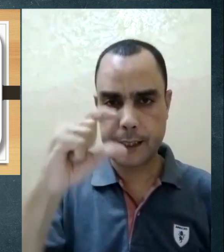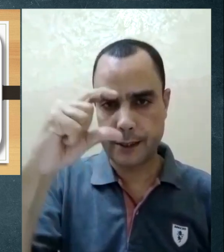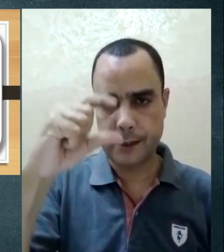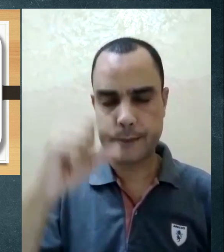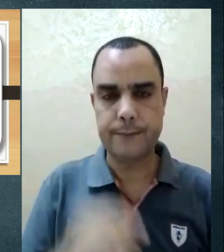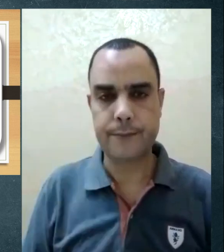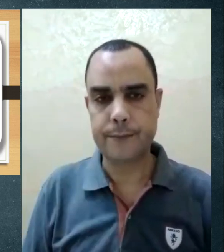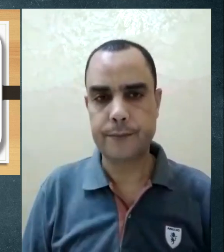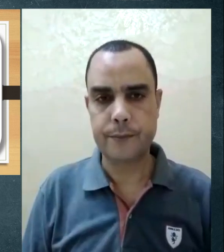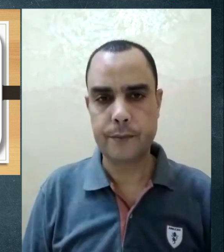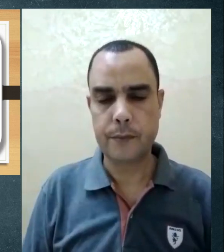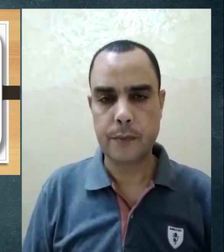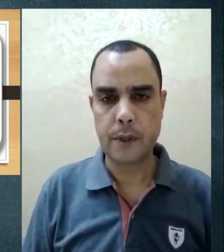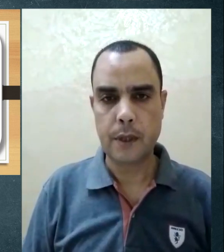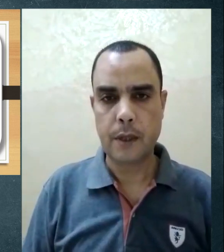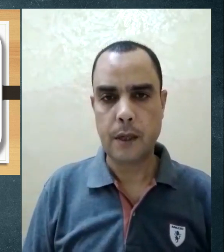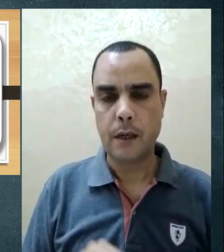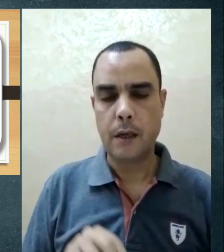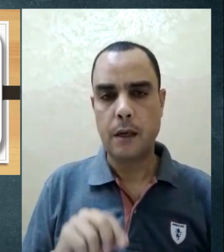التجديد.